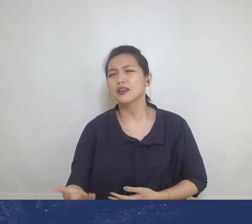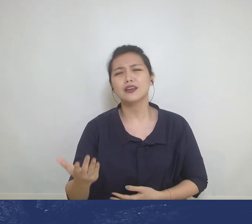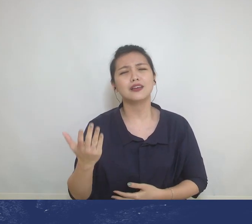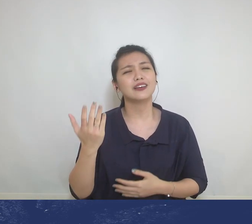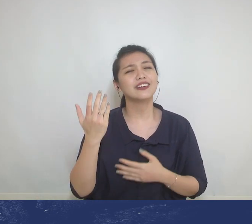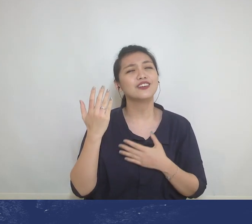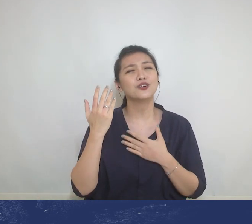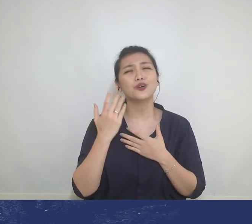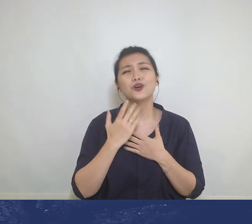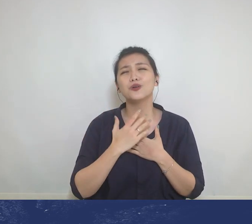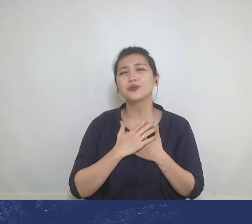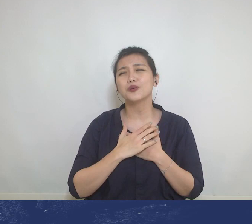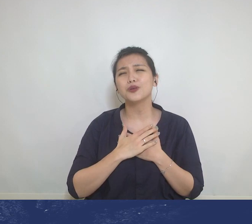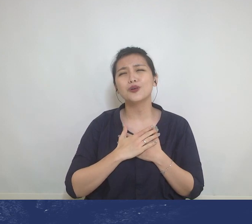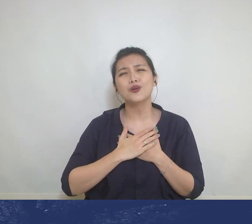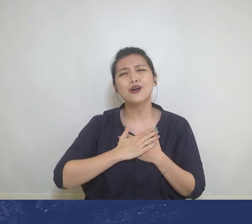Hidupku